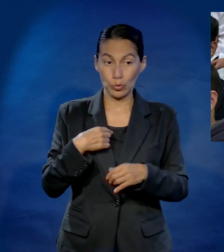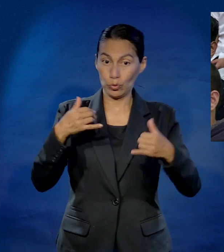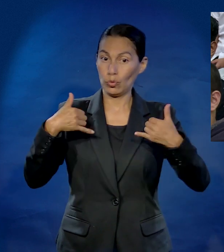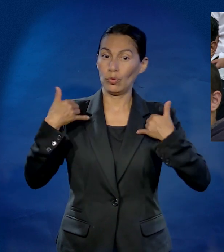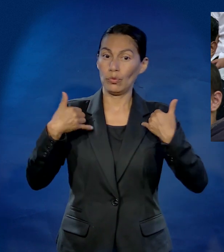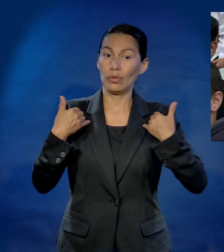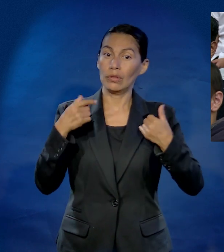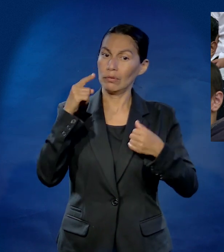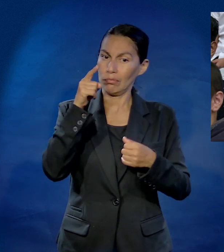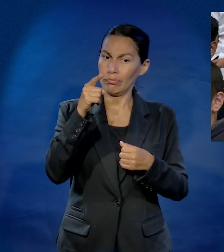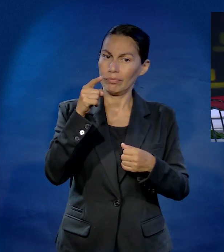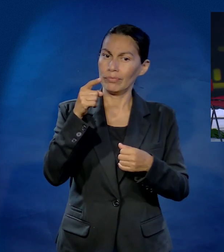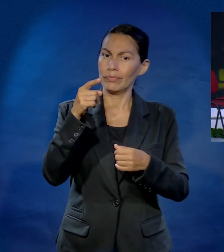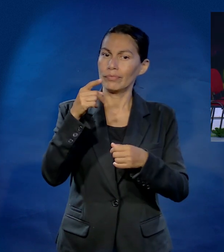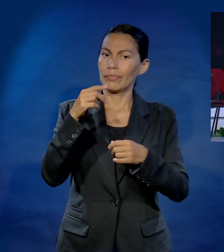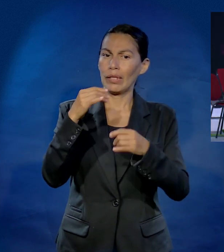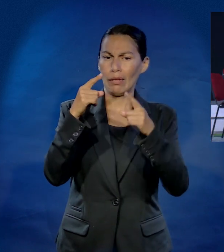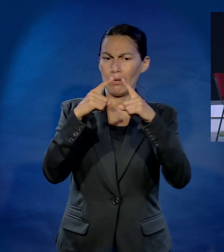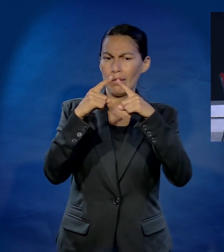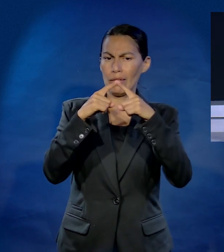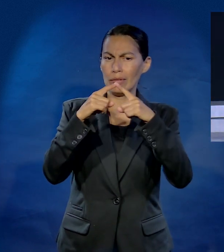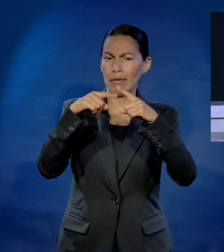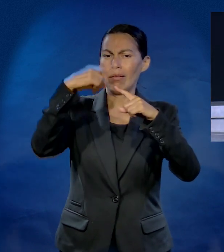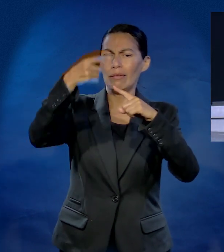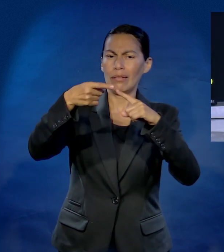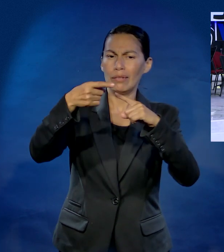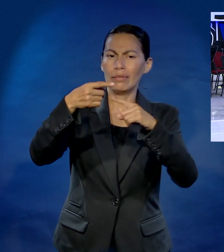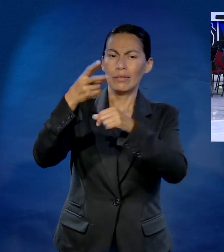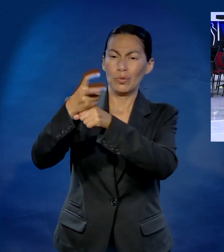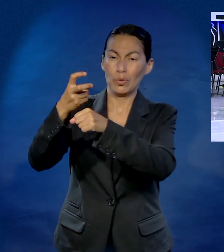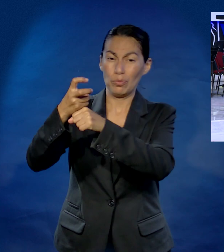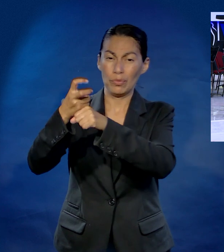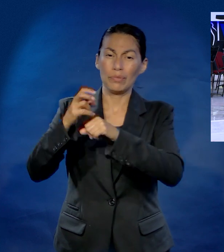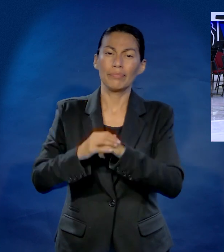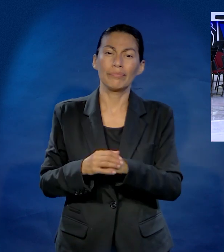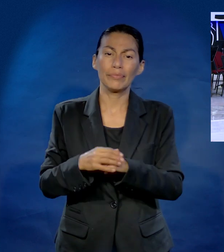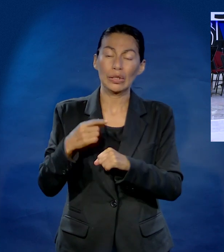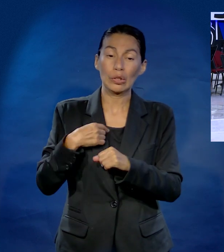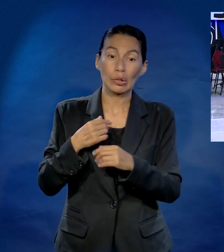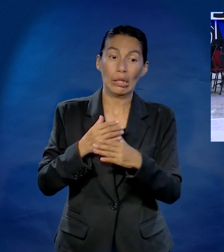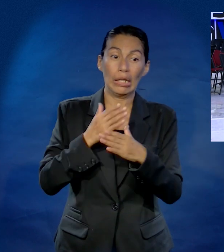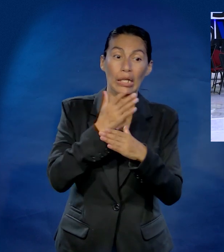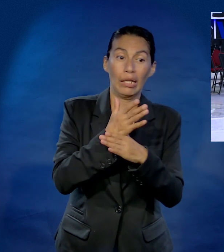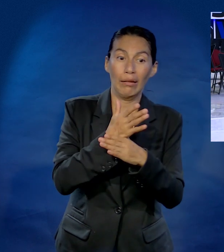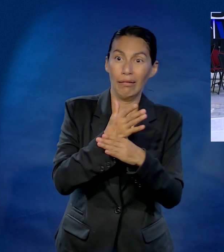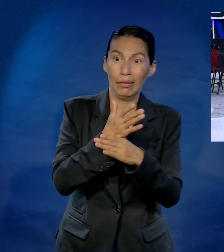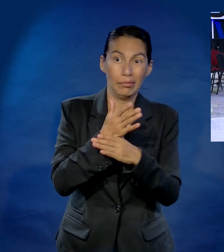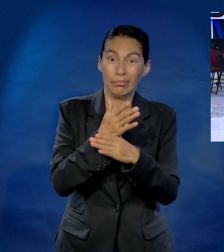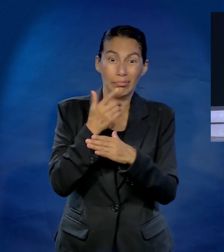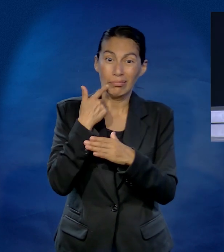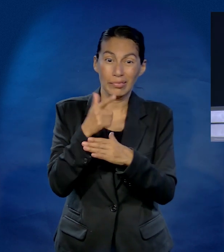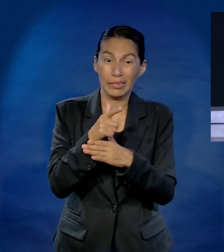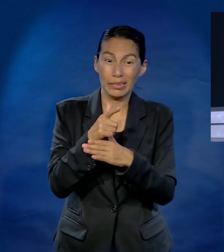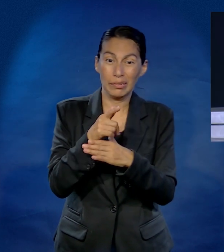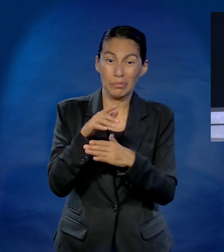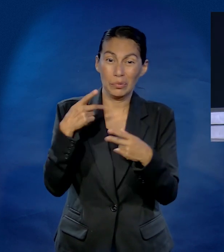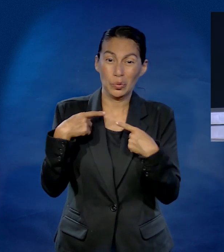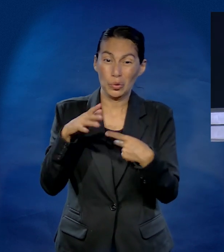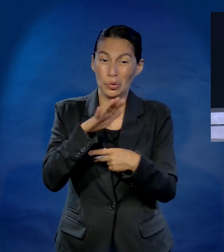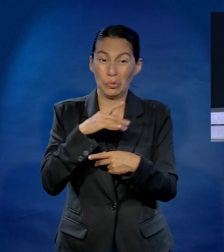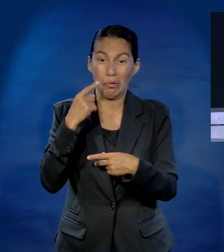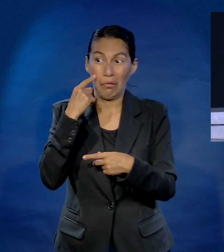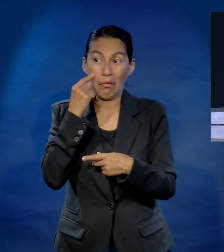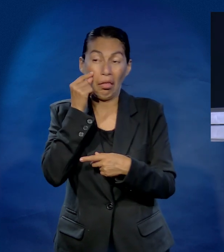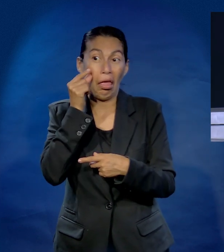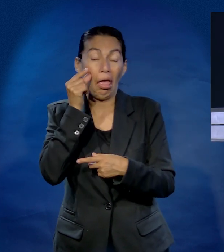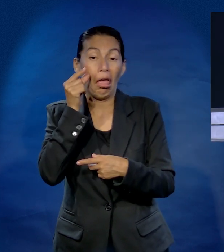eso. Y ese sábado yo no quería ir a la escuela sabática porque era el departamento de juveniles allá en la parte de arriba, el segundo piso